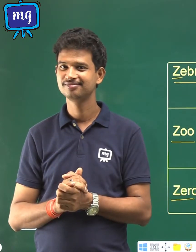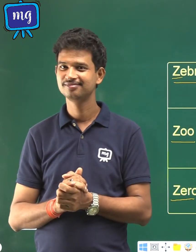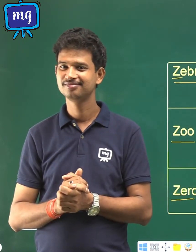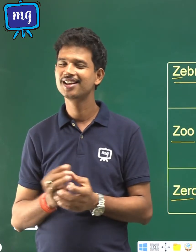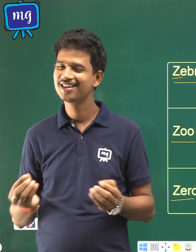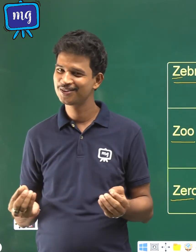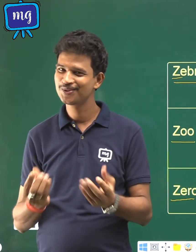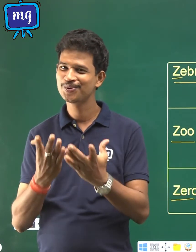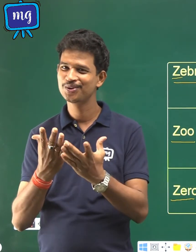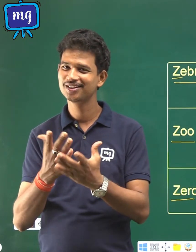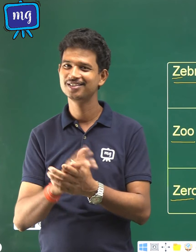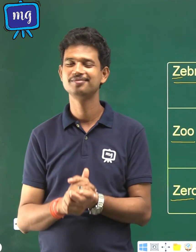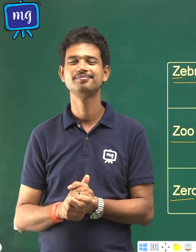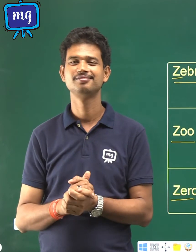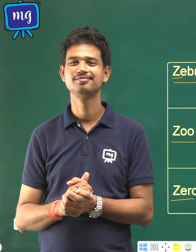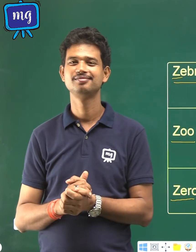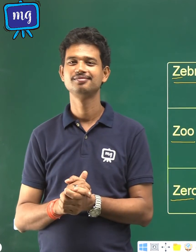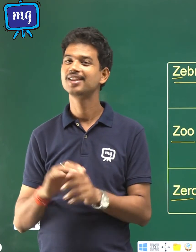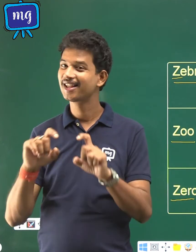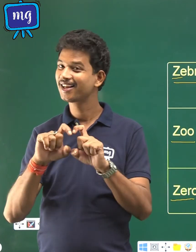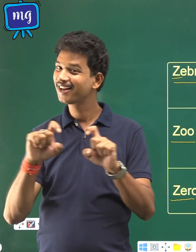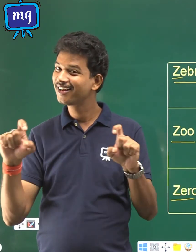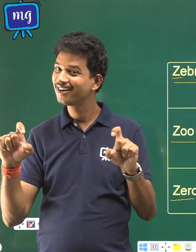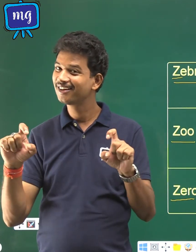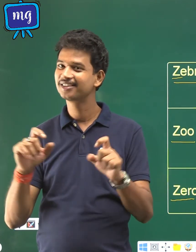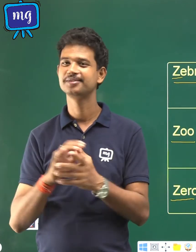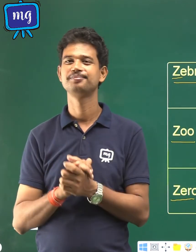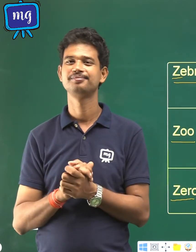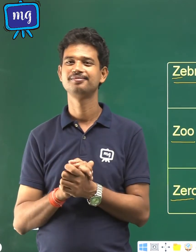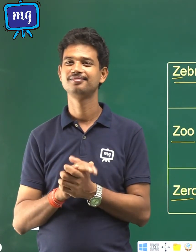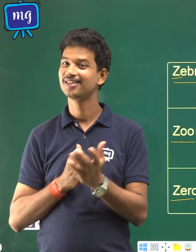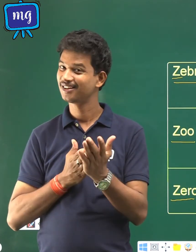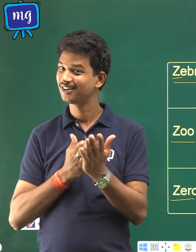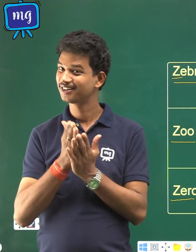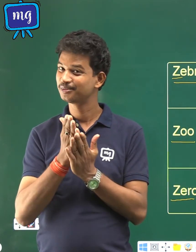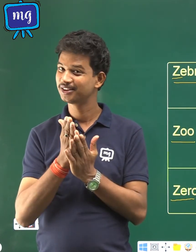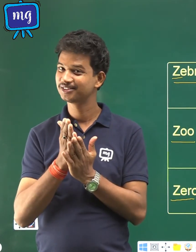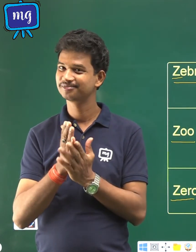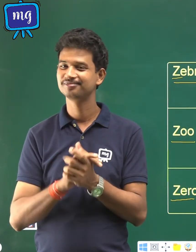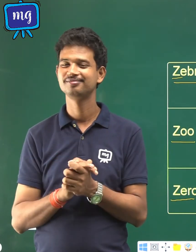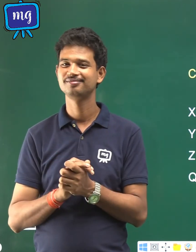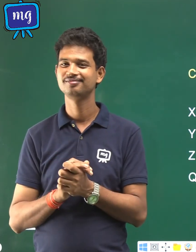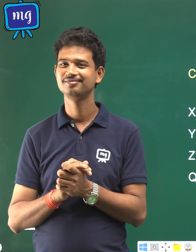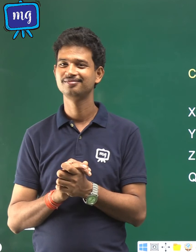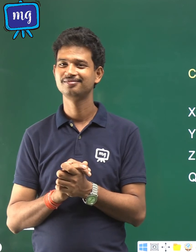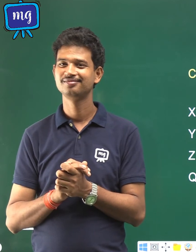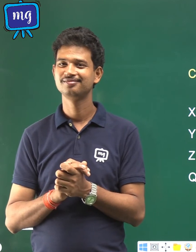शुरू होते हैं। क्लियर? आगे चलें।